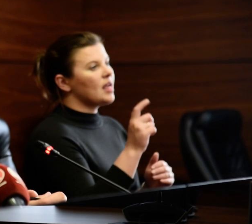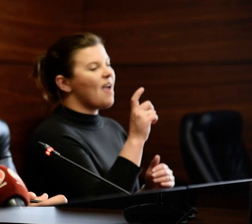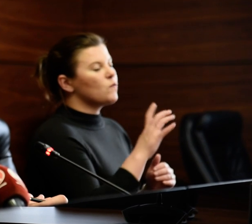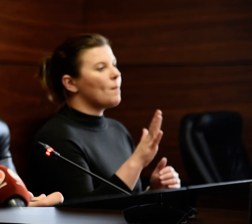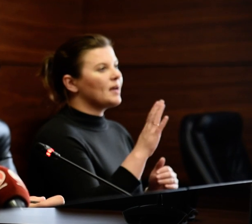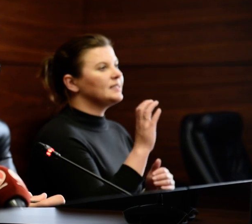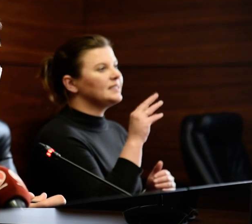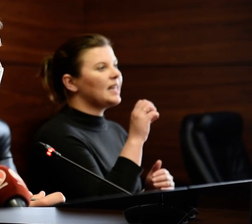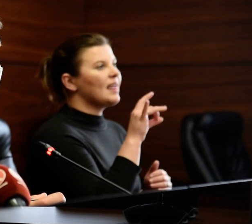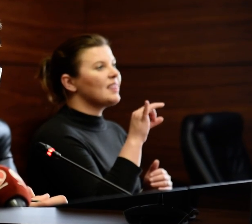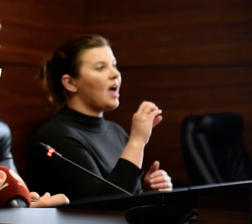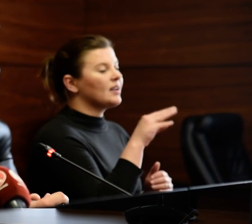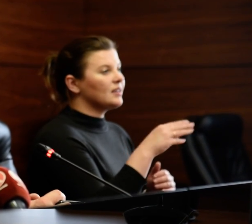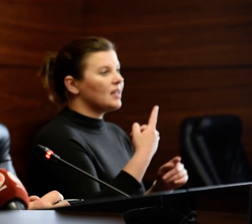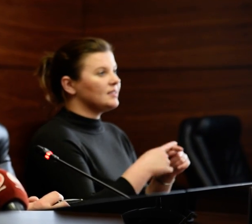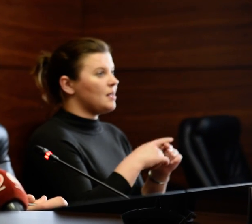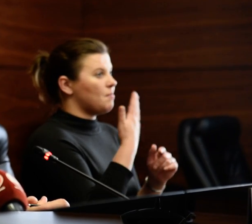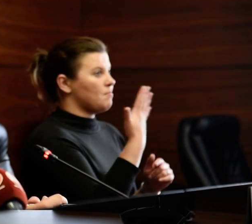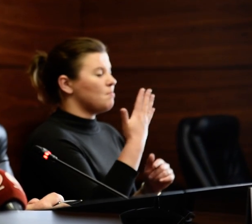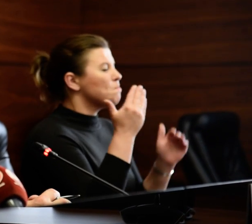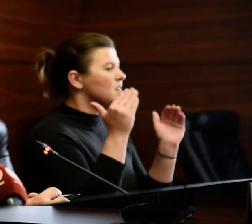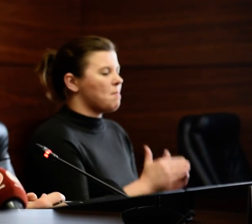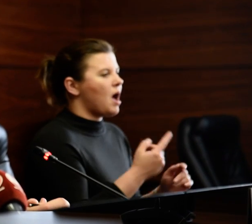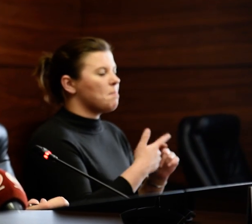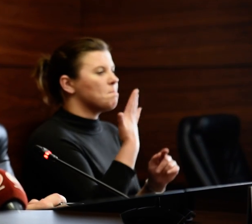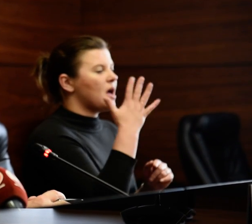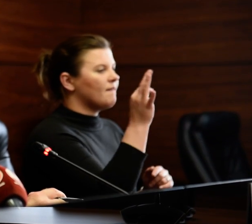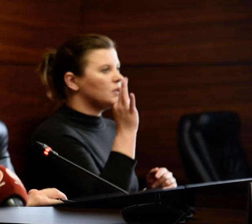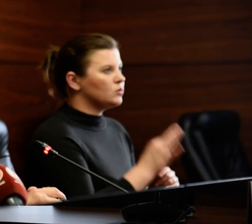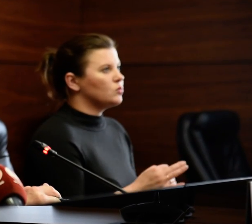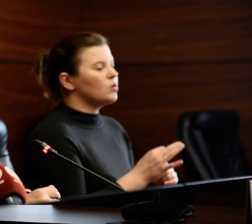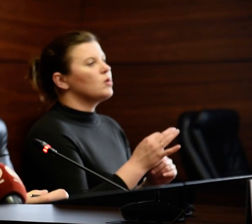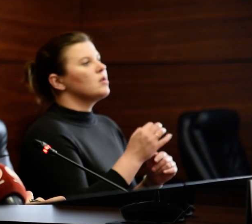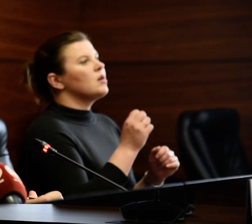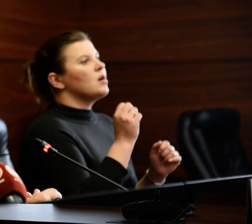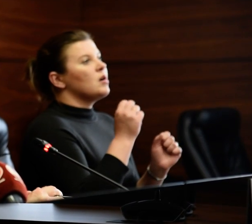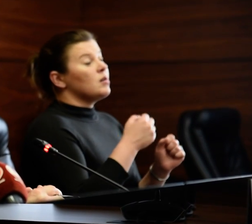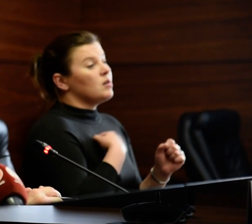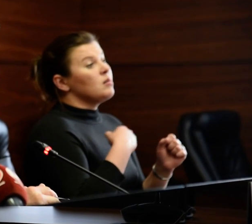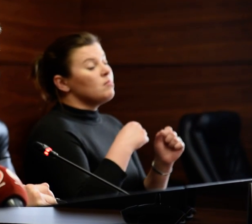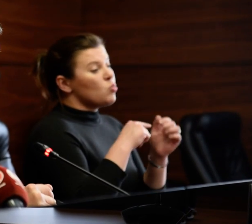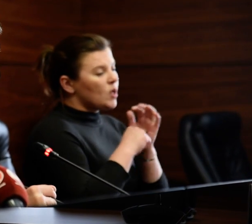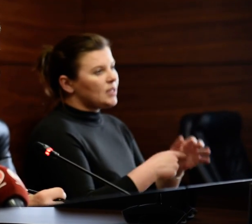європейський стандарт мінімальний, це 5%. Це щонайменше, гадаємо, досягнемо цей показник в найближчі роки.